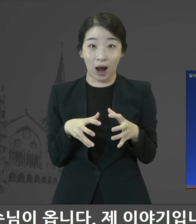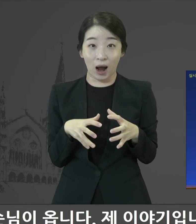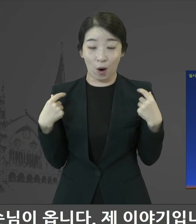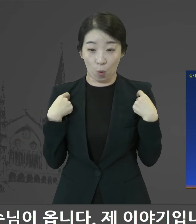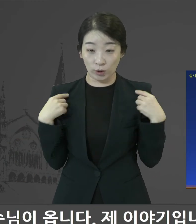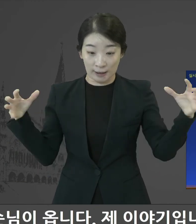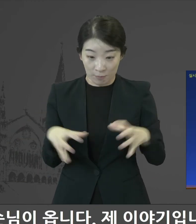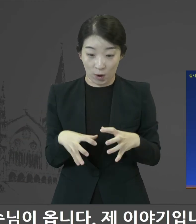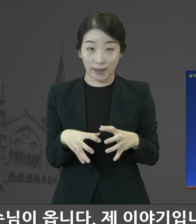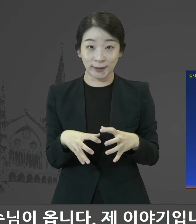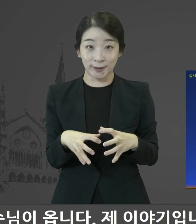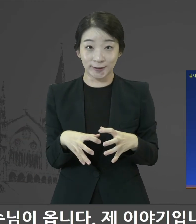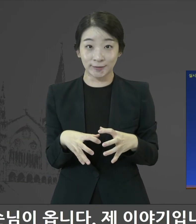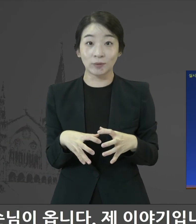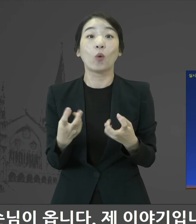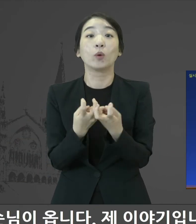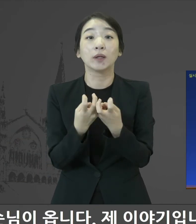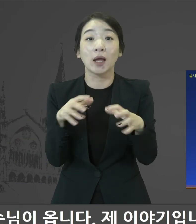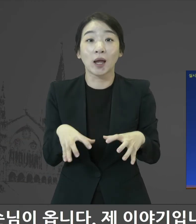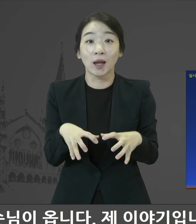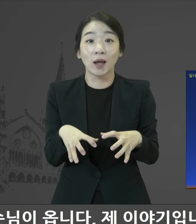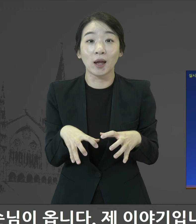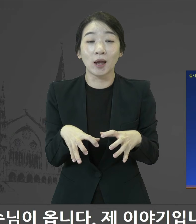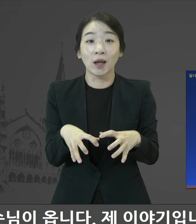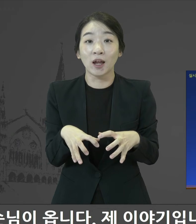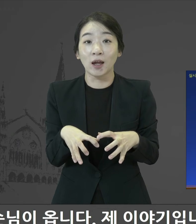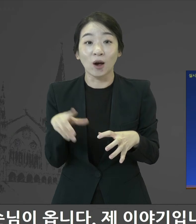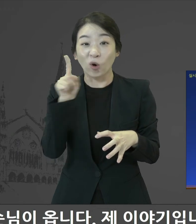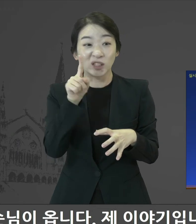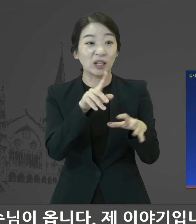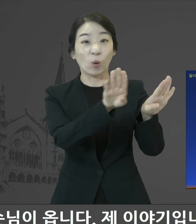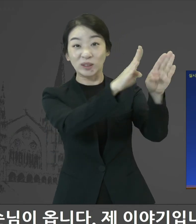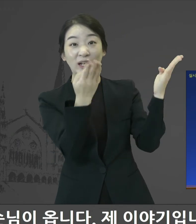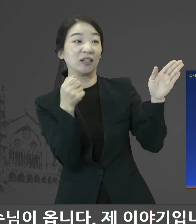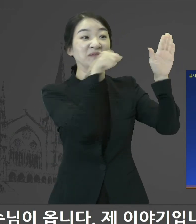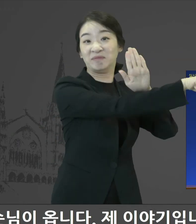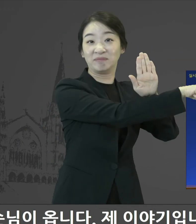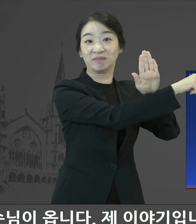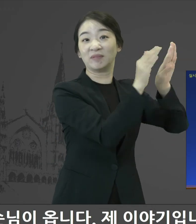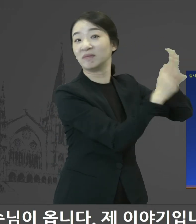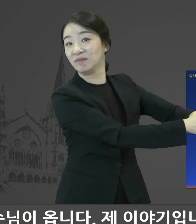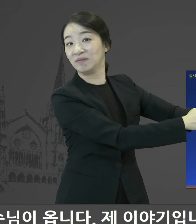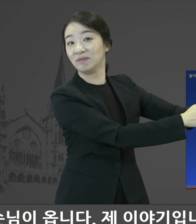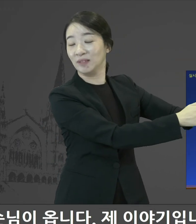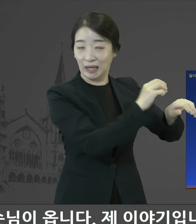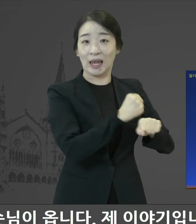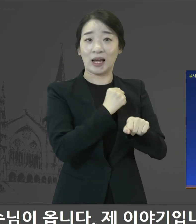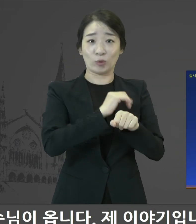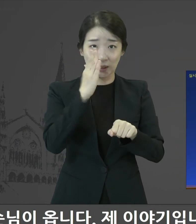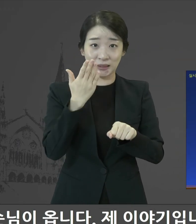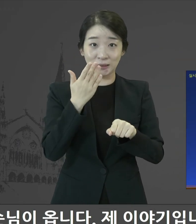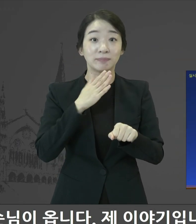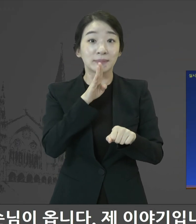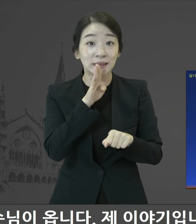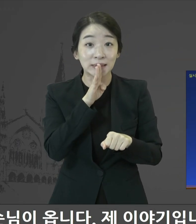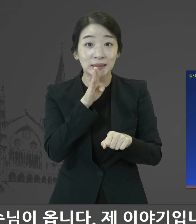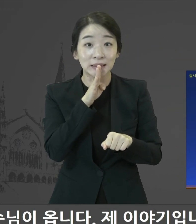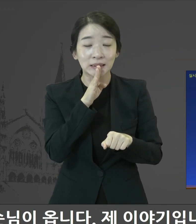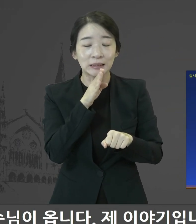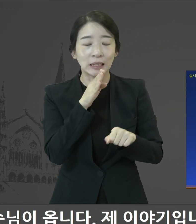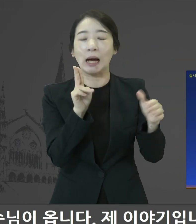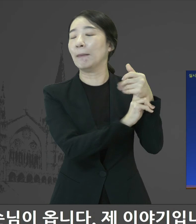하나 딱 주워 모아갖고 그거 어떻게 합니까? 어딘가 처박아 둬야죠. 처박아 둔 다음에 안